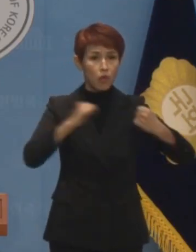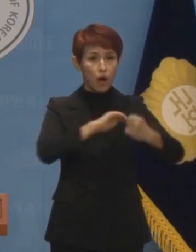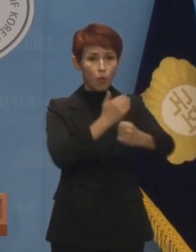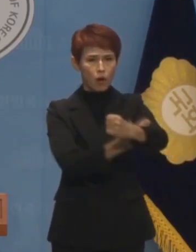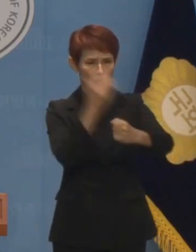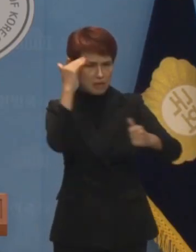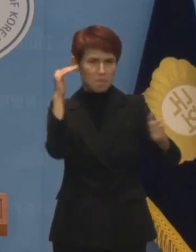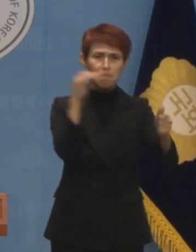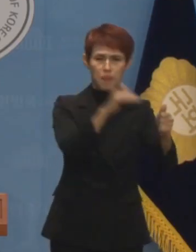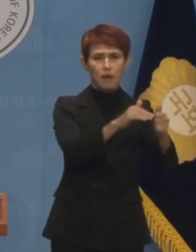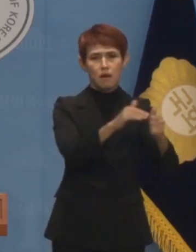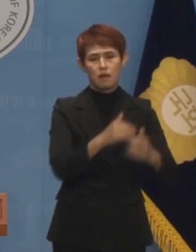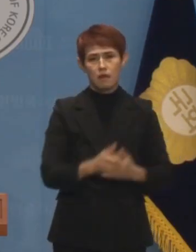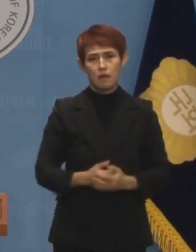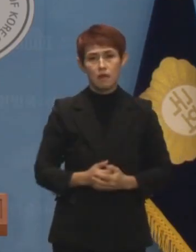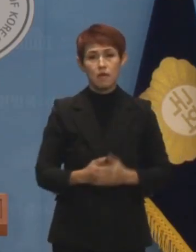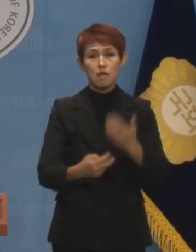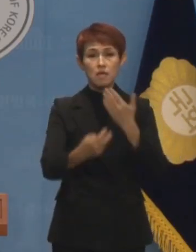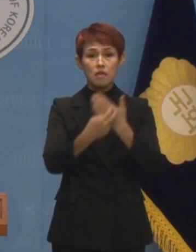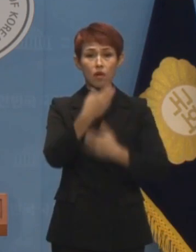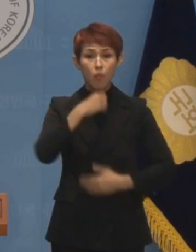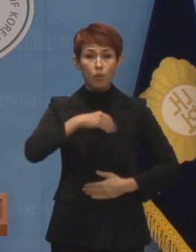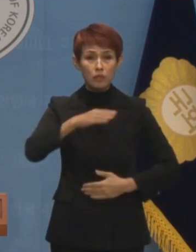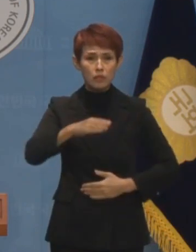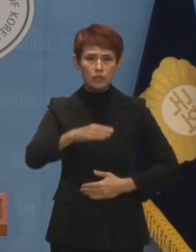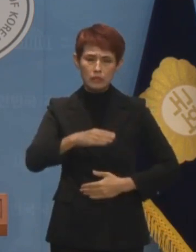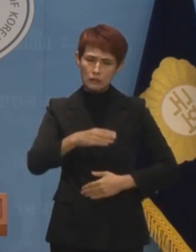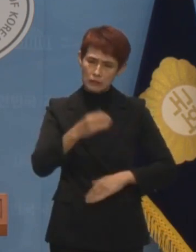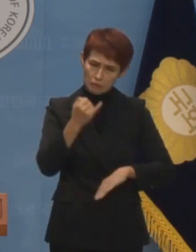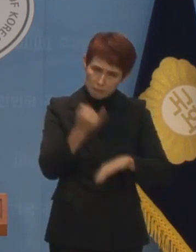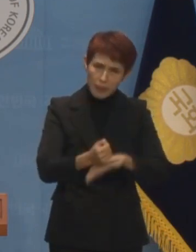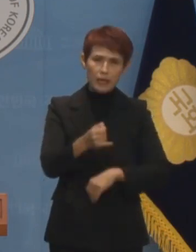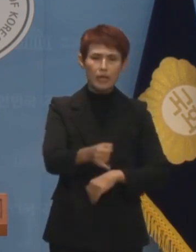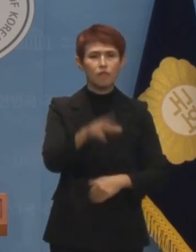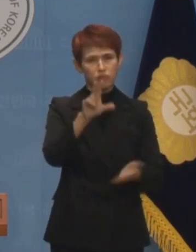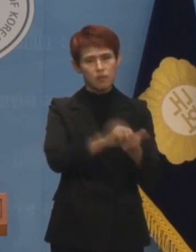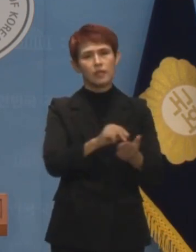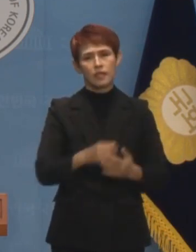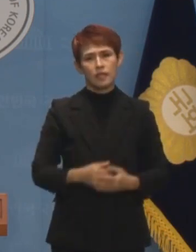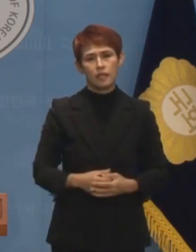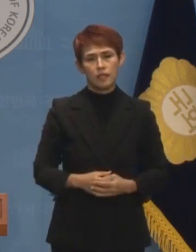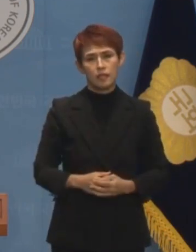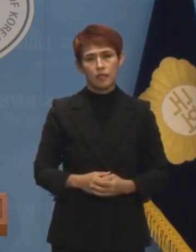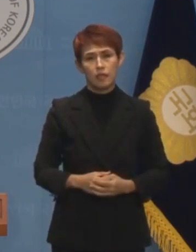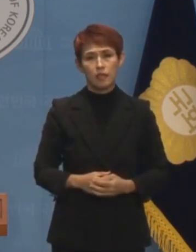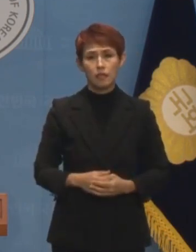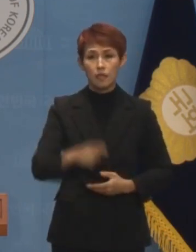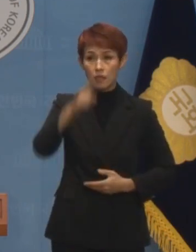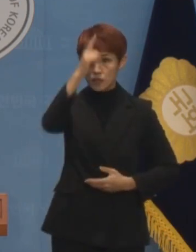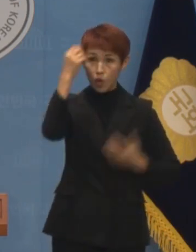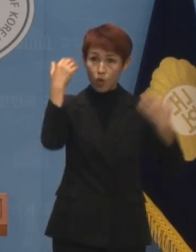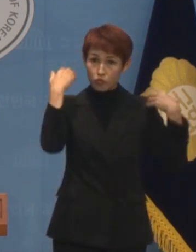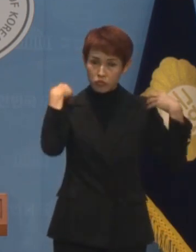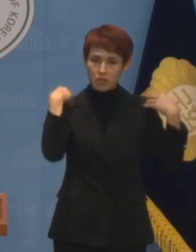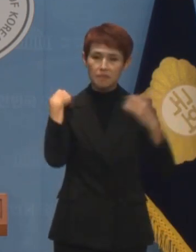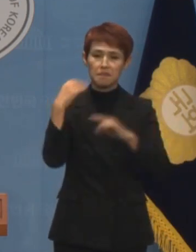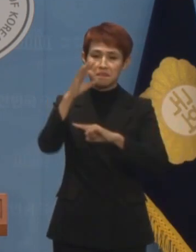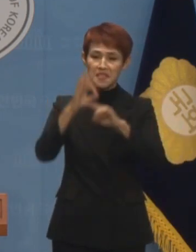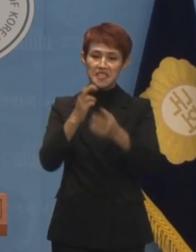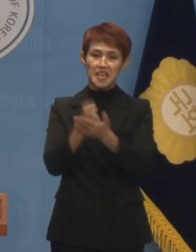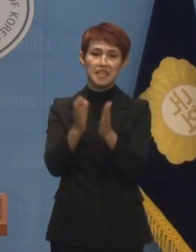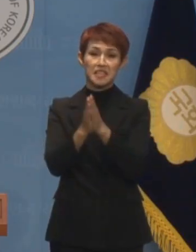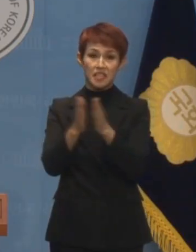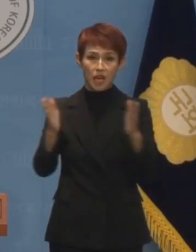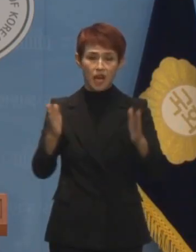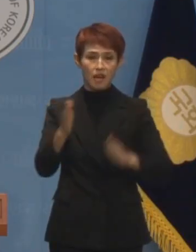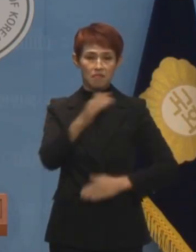건강권을 침해하며 의료복지마저 후지게 만들고 있습니다. 정부는 정률제 도입으로 수급자의